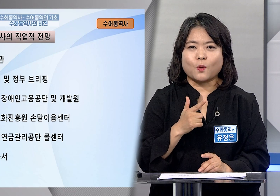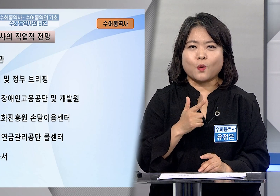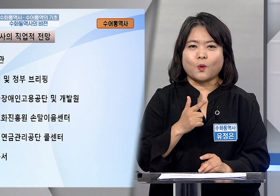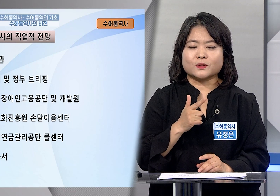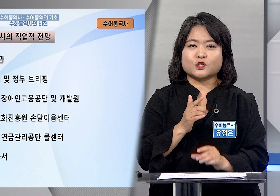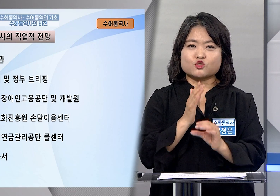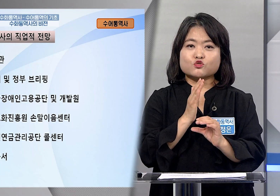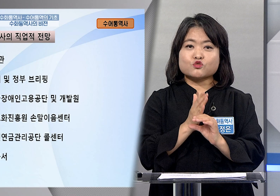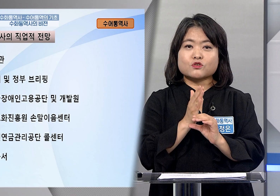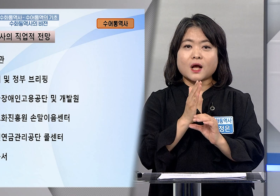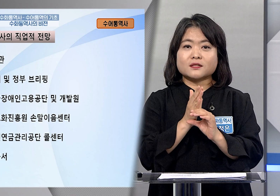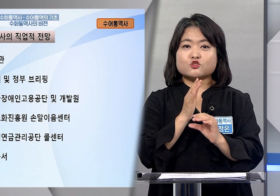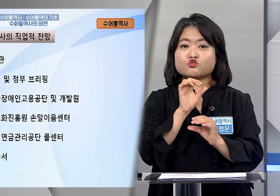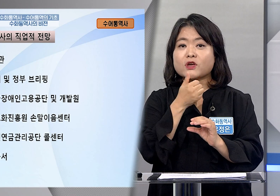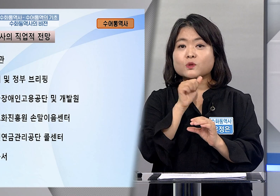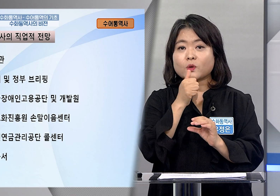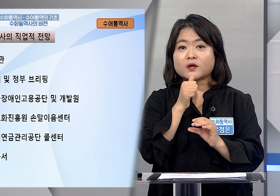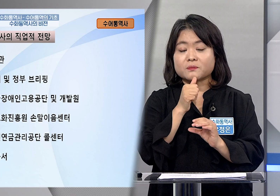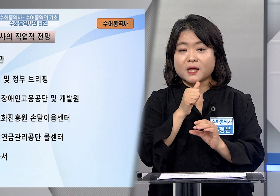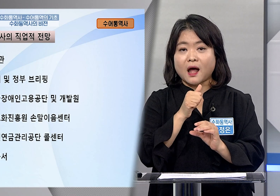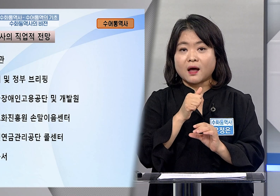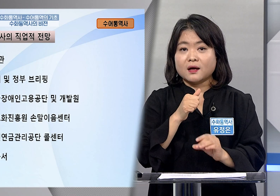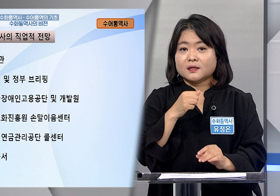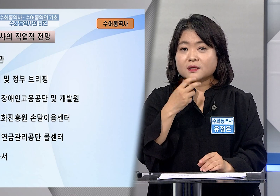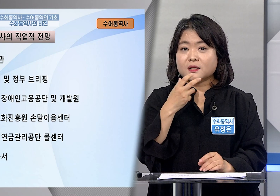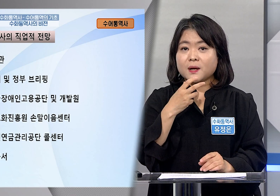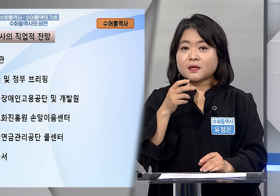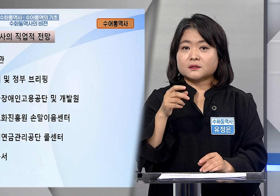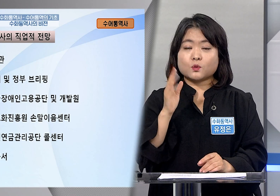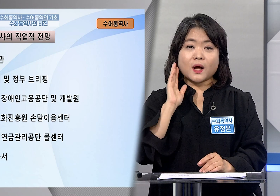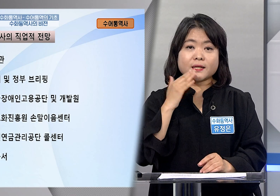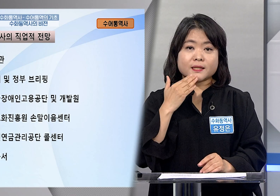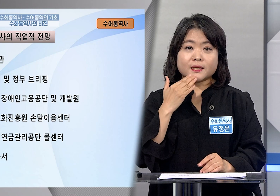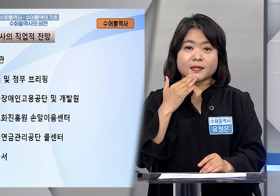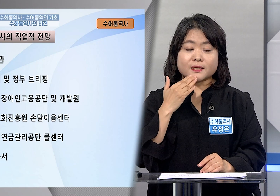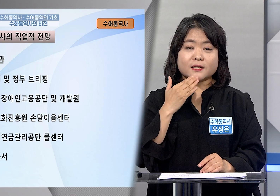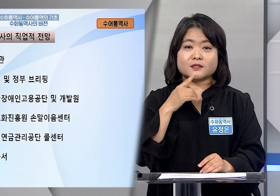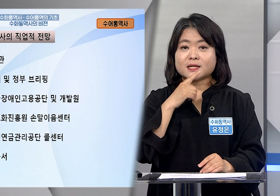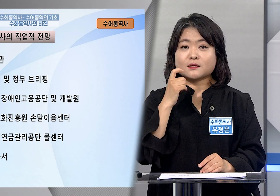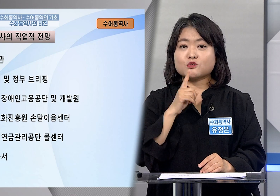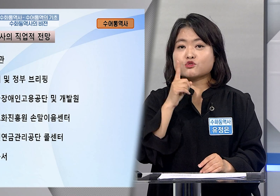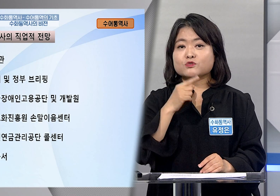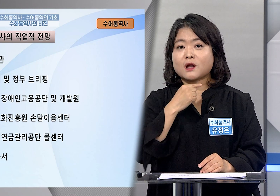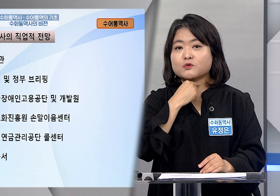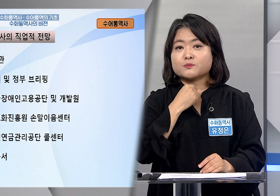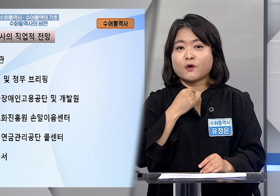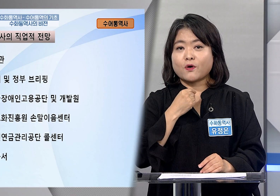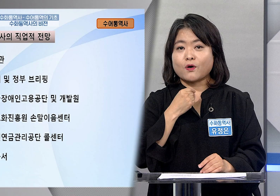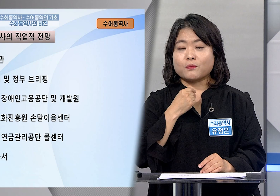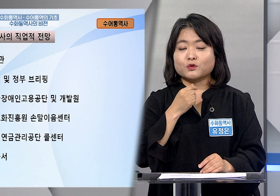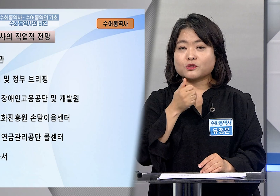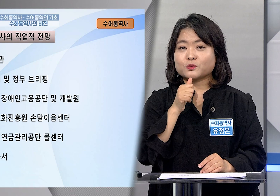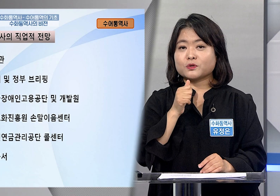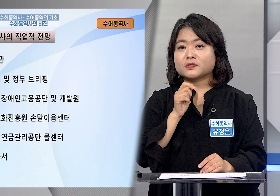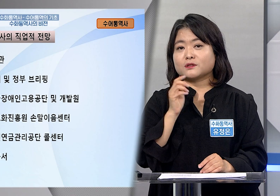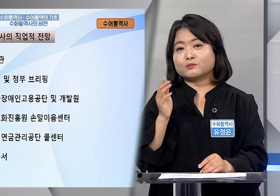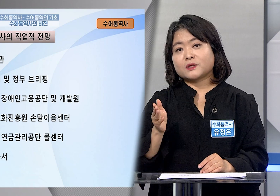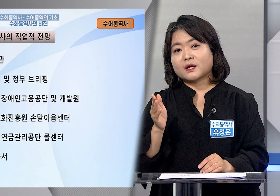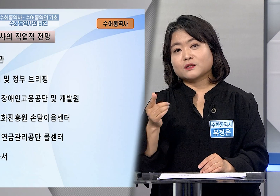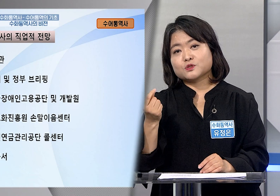아니고 이제 중간 중개통역입니다. 일반 농아인이 예를 들어 짜장면 주문을 하고 싶어요. 뭐 수화통역사한테 부탁하기 좀